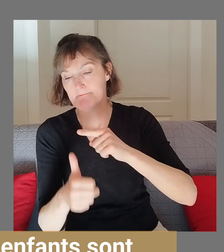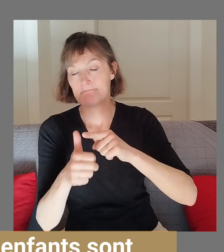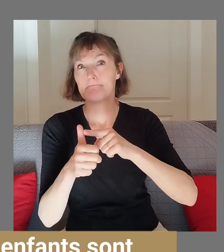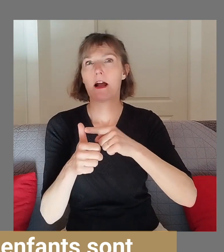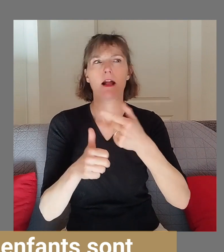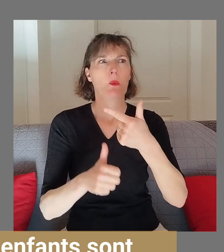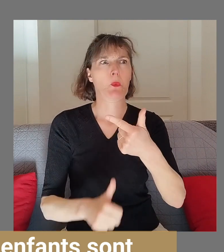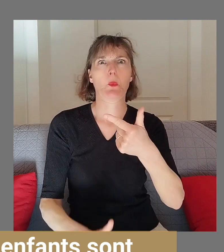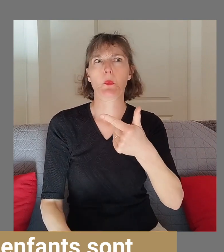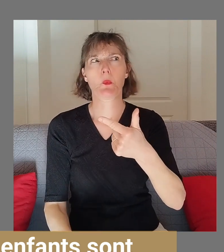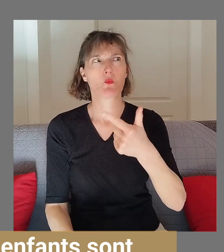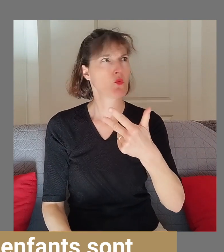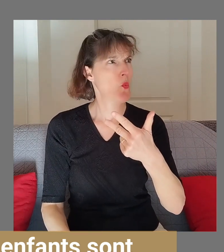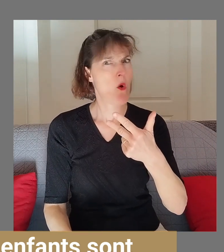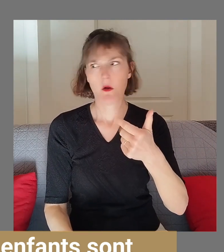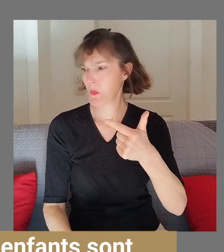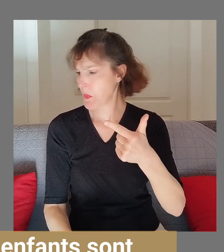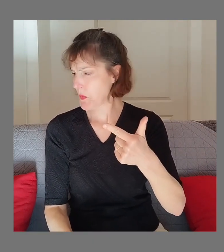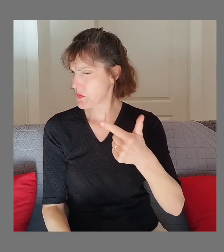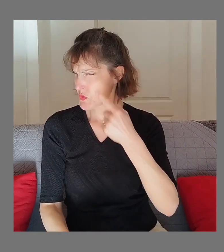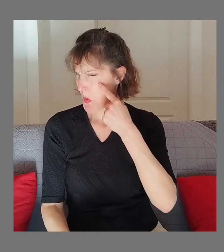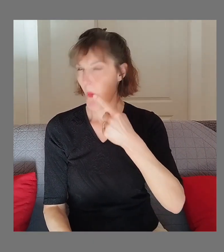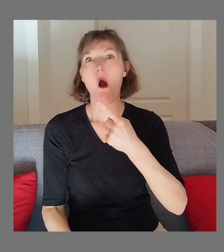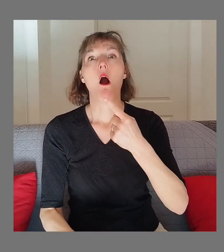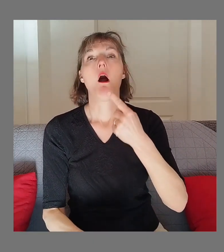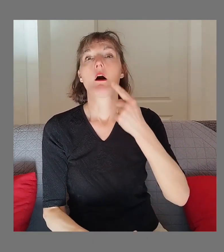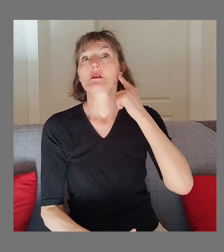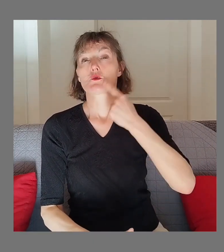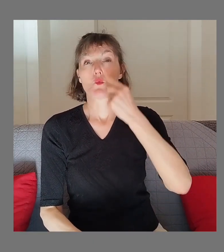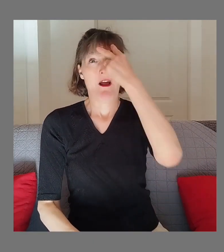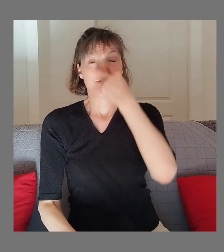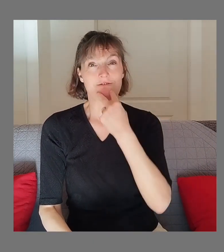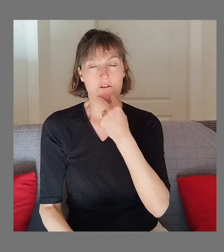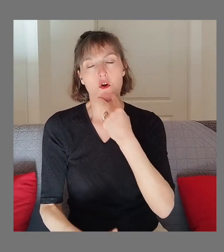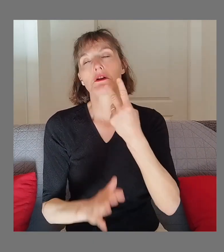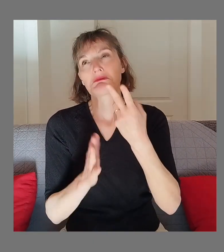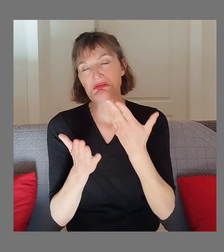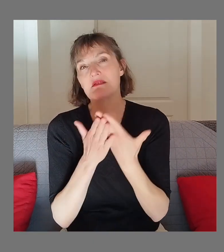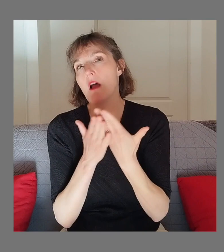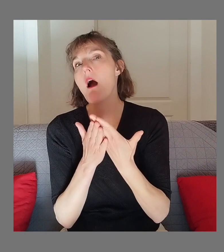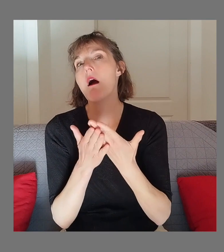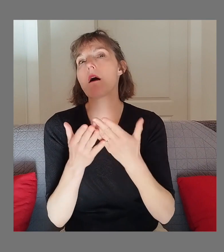la majorité des enfants sont 2 ou 3, je crois, sourds-aveugles.